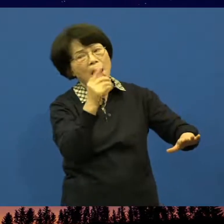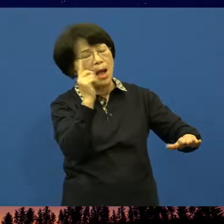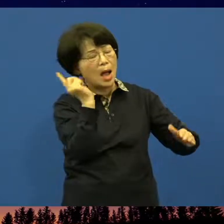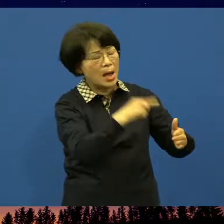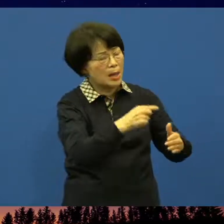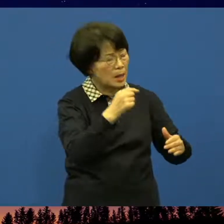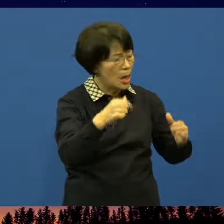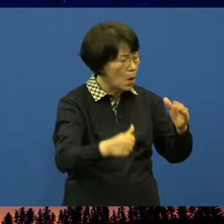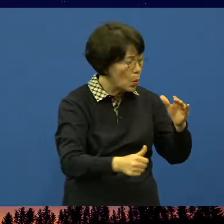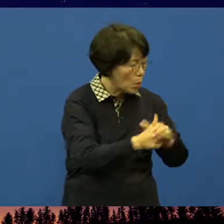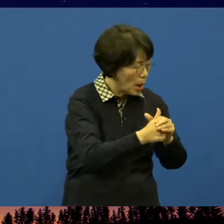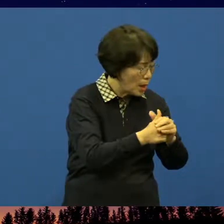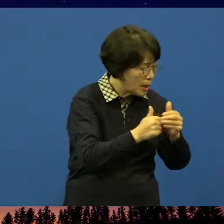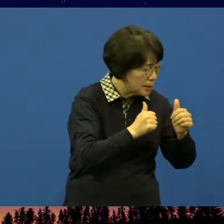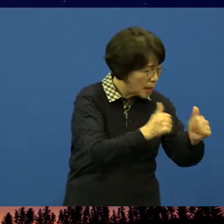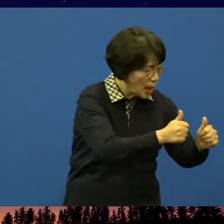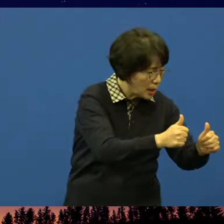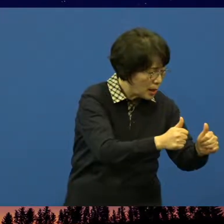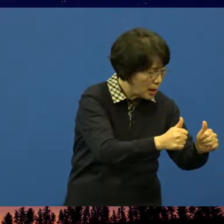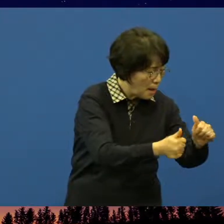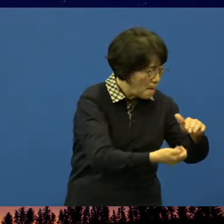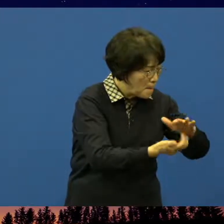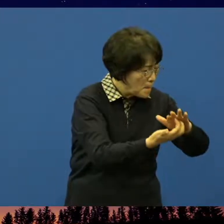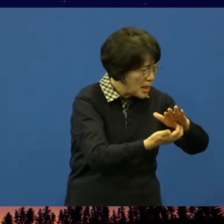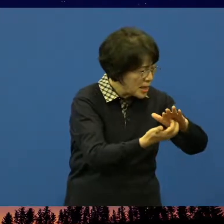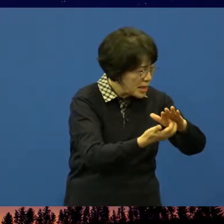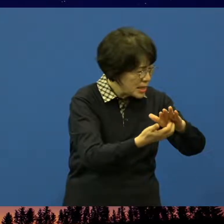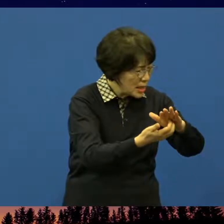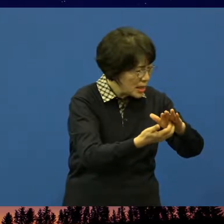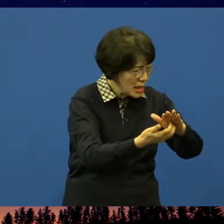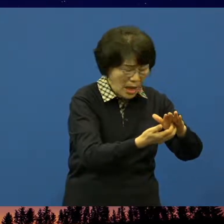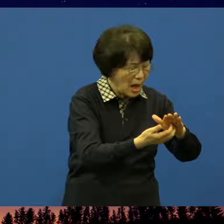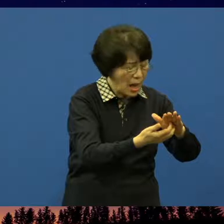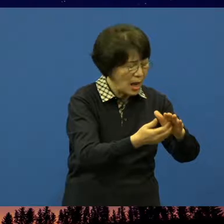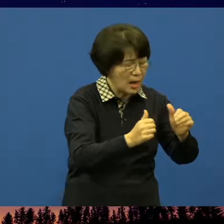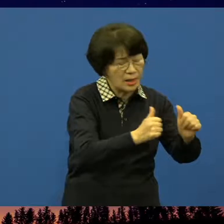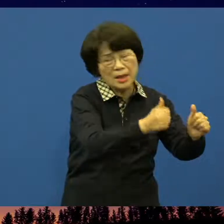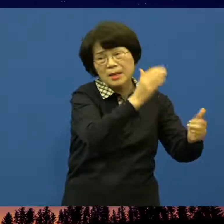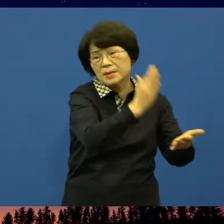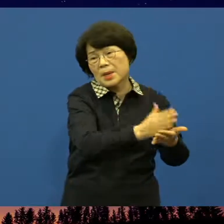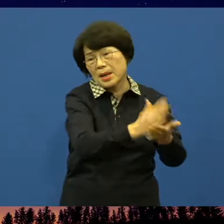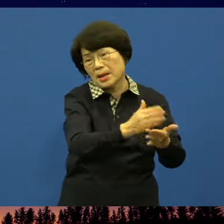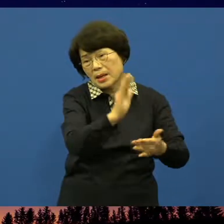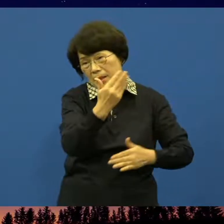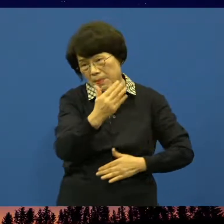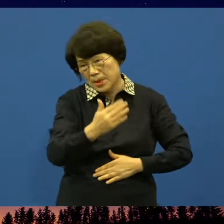깨를 쫓는 그런 변칙적인 것들을 따라하는 우리의 생각이 되어서는 안 된다는 거.